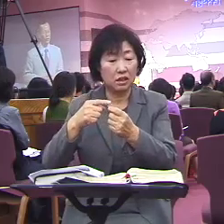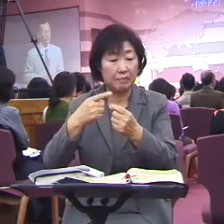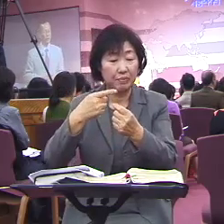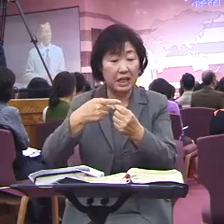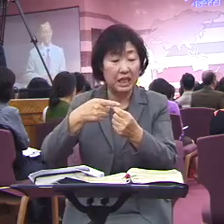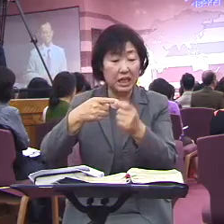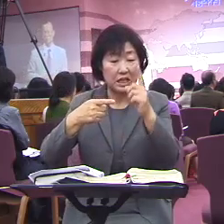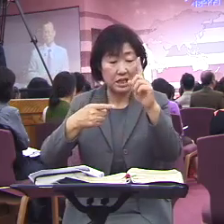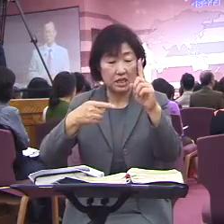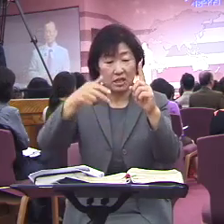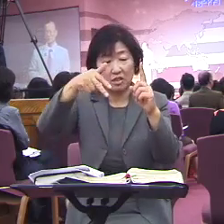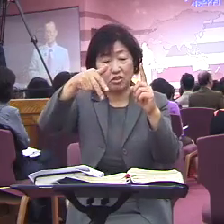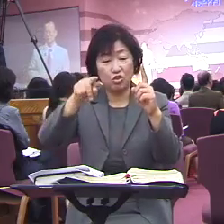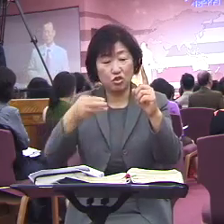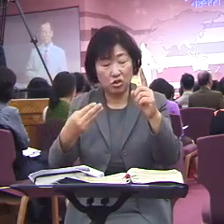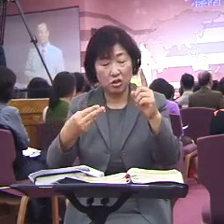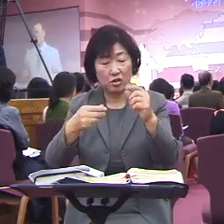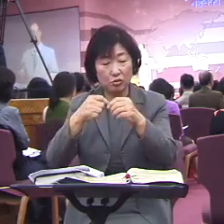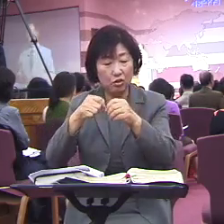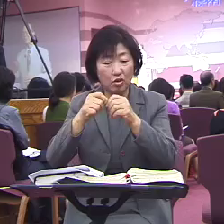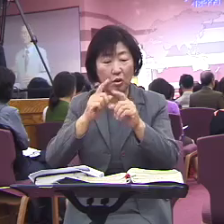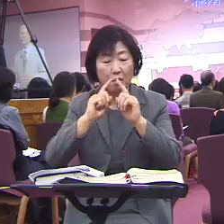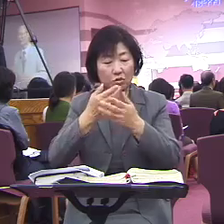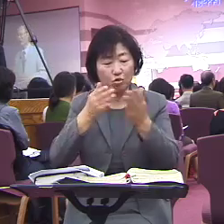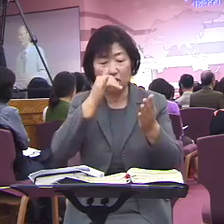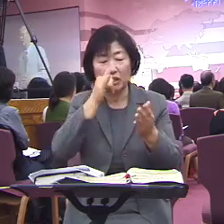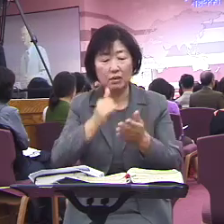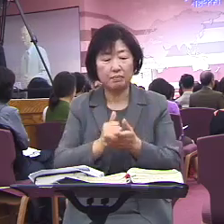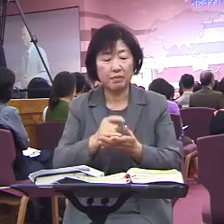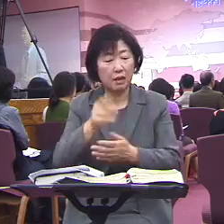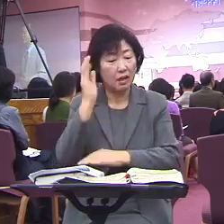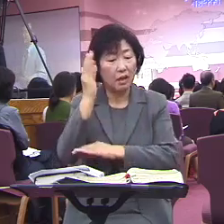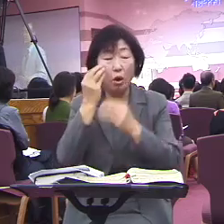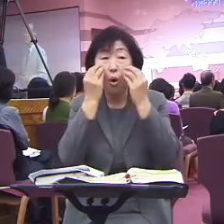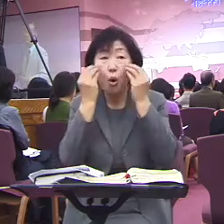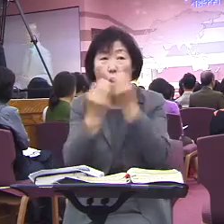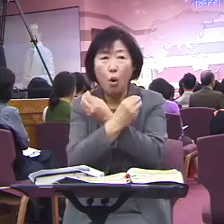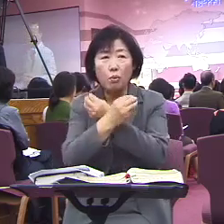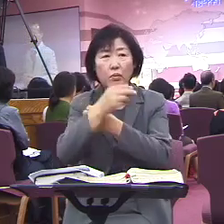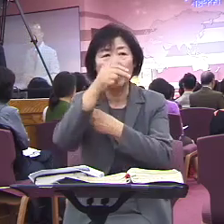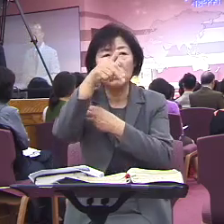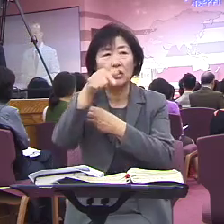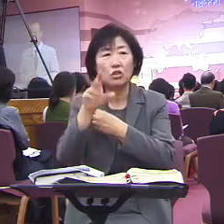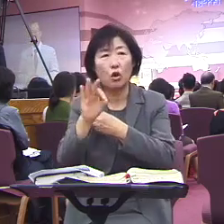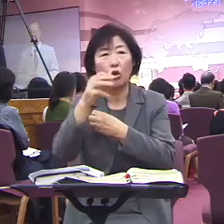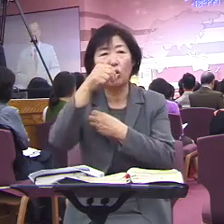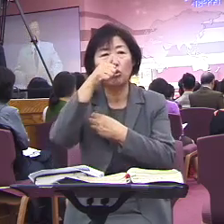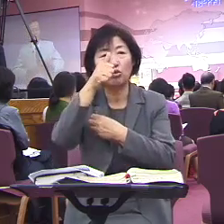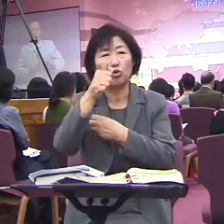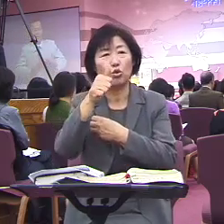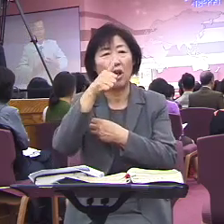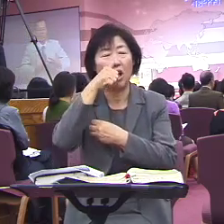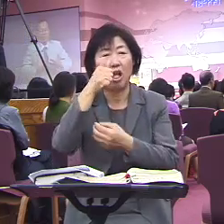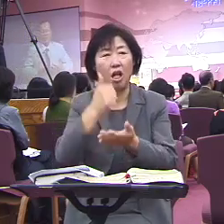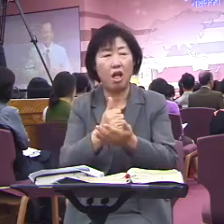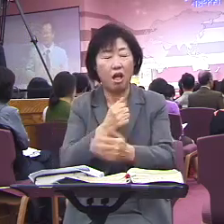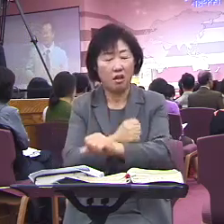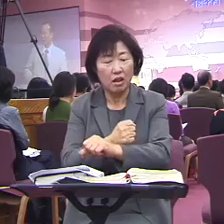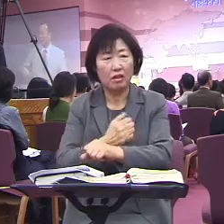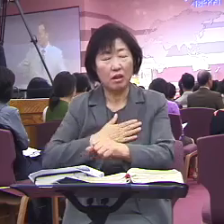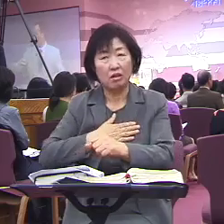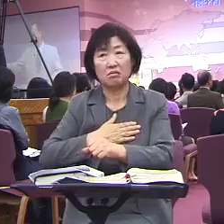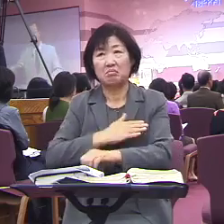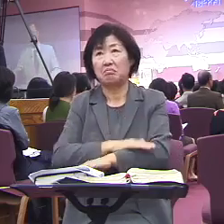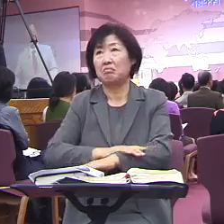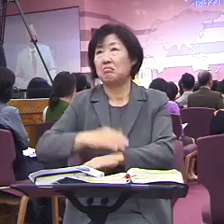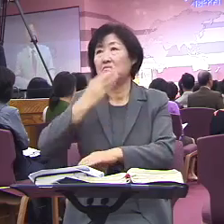구체적으로 말씀해 주시고 있습니다. 여러분 이 말씀을 우리가 오해하면 정죄하는 것을 자꾸 생각해요. 그럼 내가 더